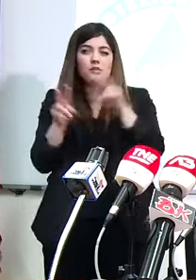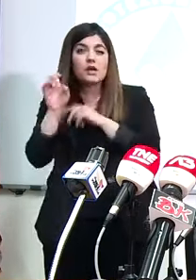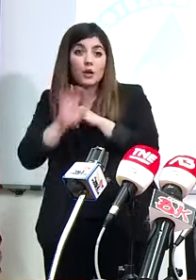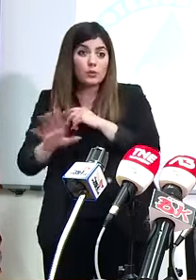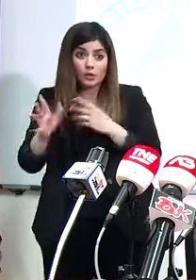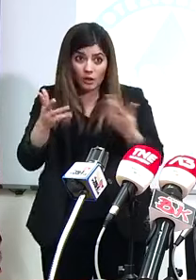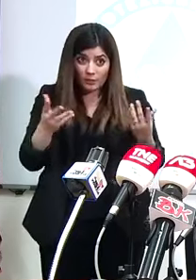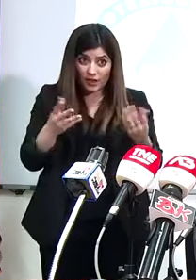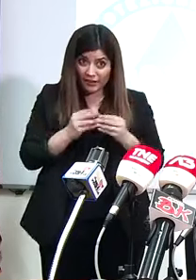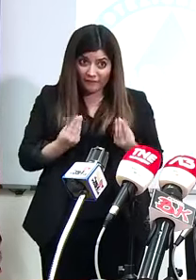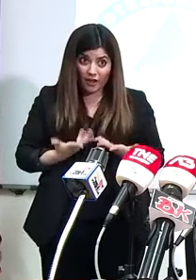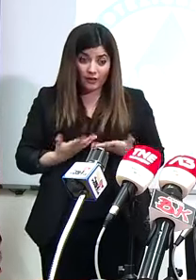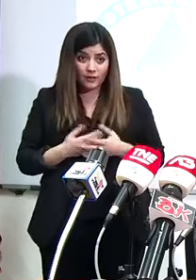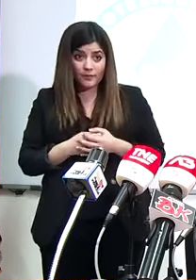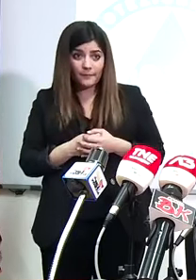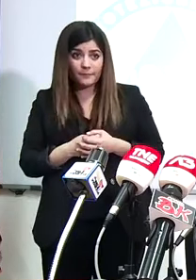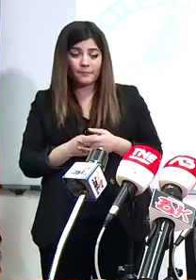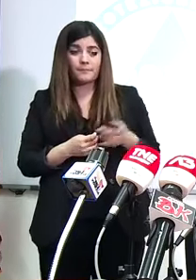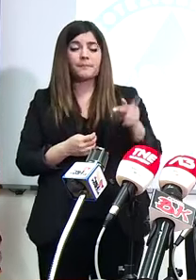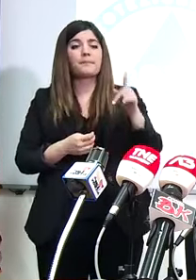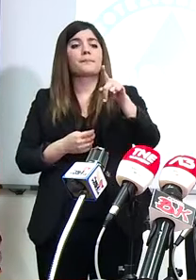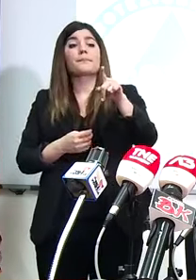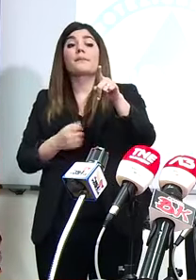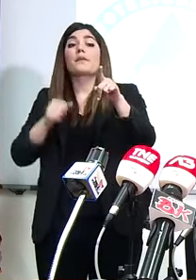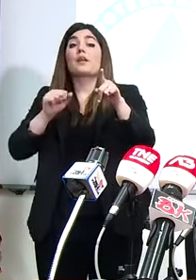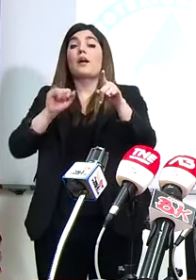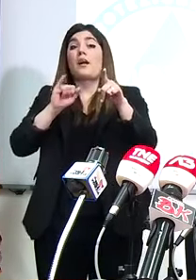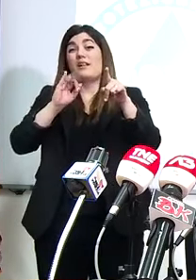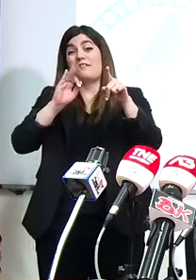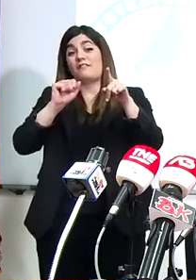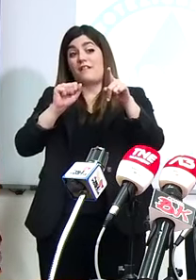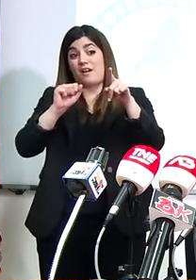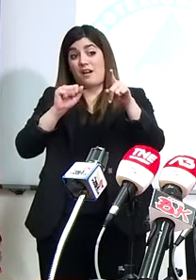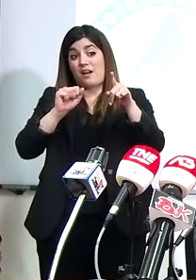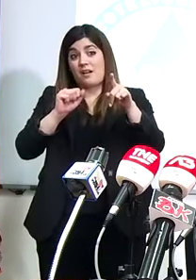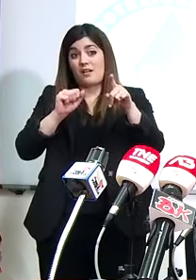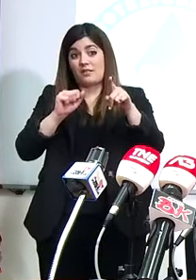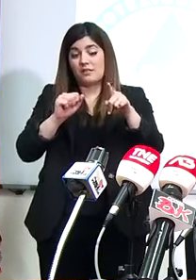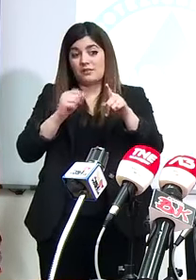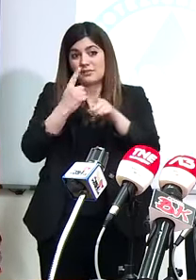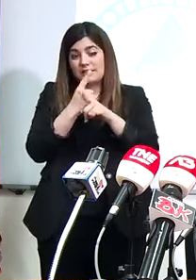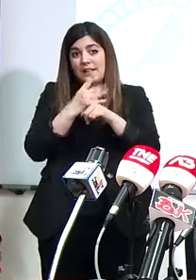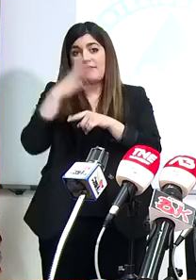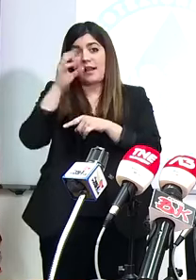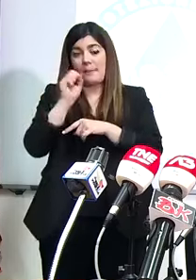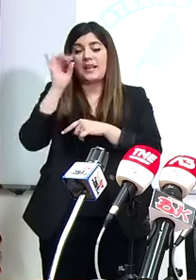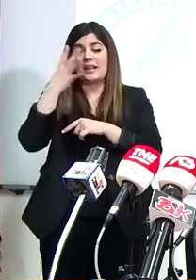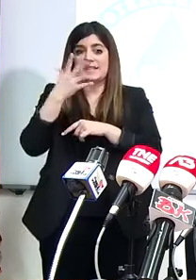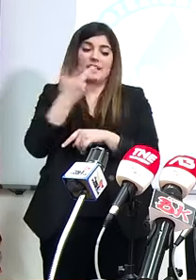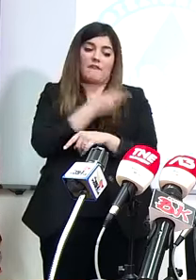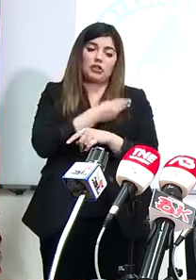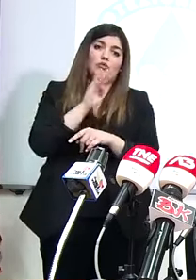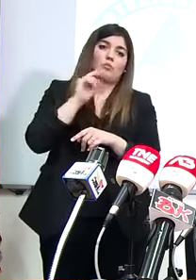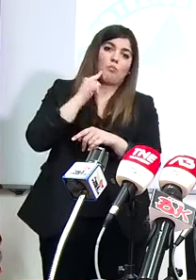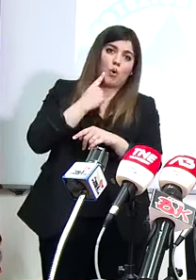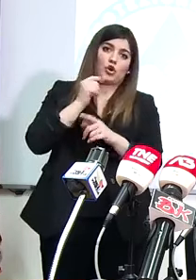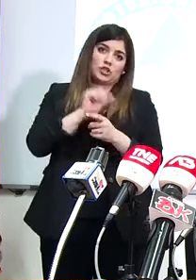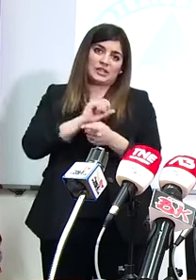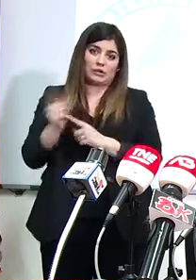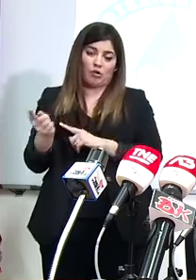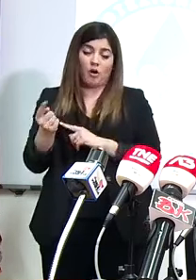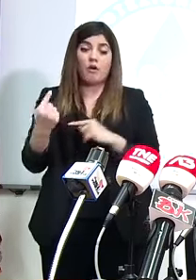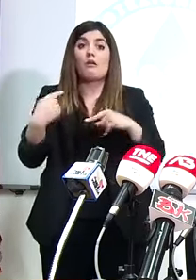aifa per quanto gli compete deve fare la differenza tra un bacino e l'acqua di rose e su questo posso capire arcuri molto più interessato a sapere se